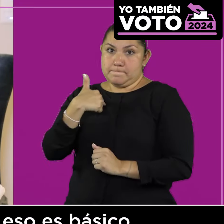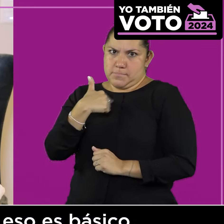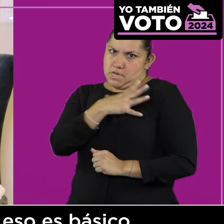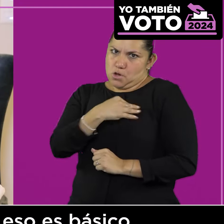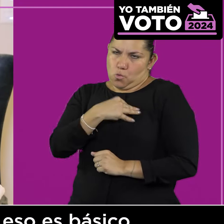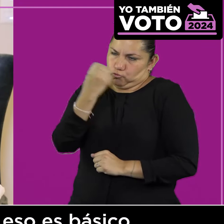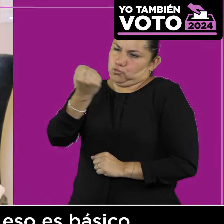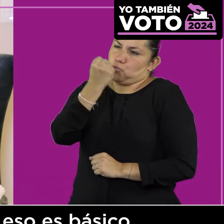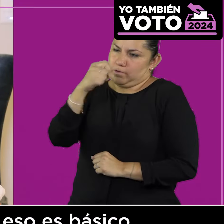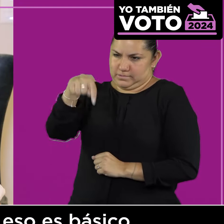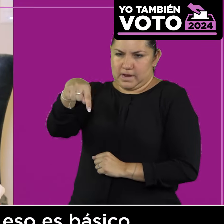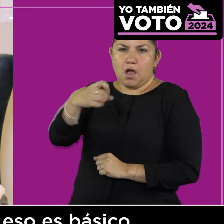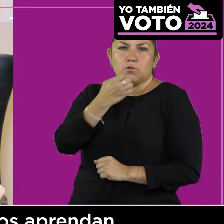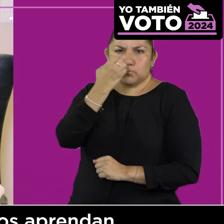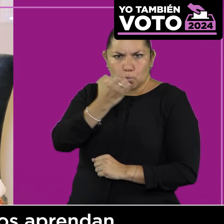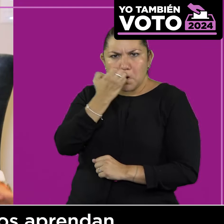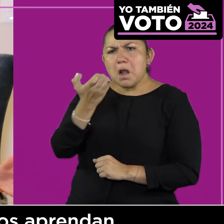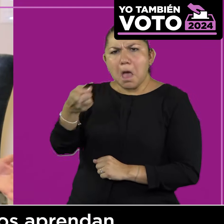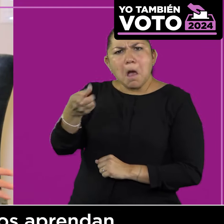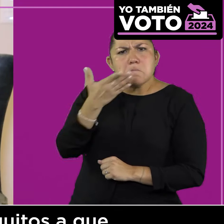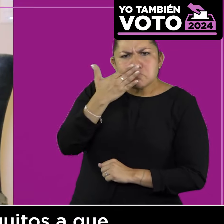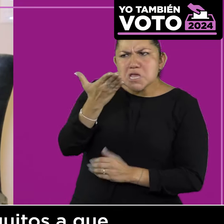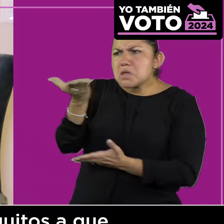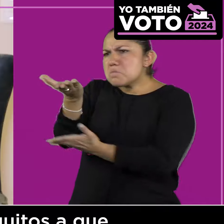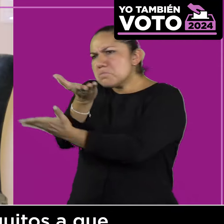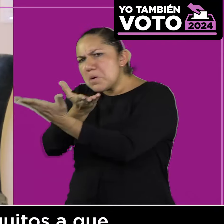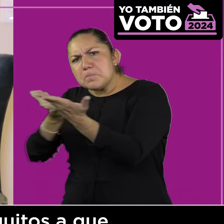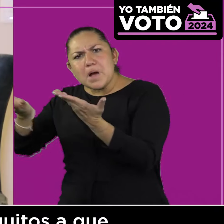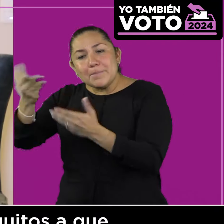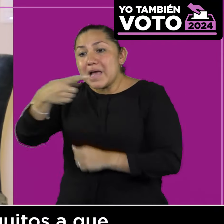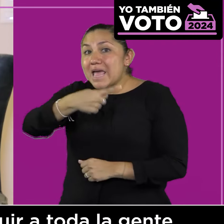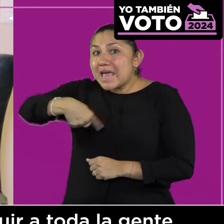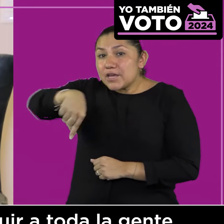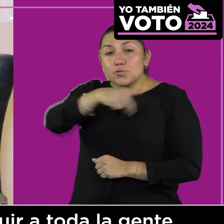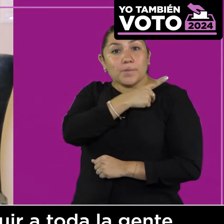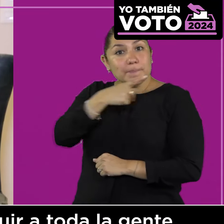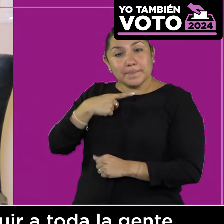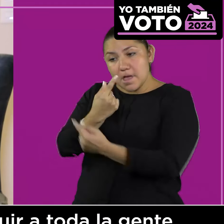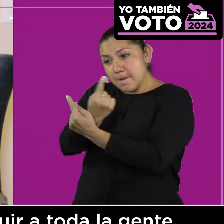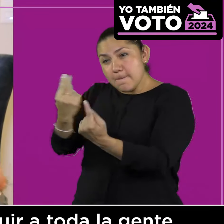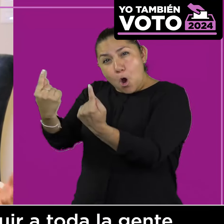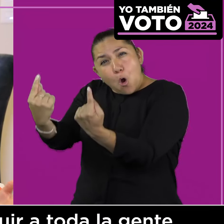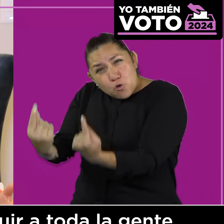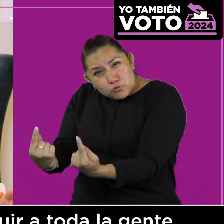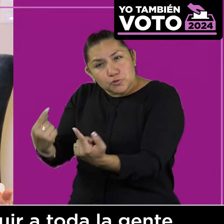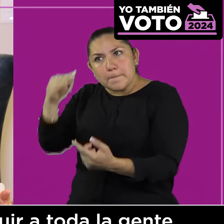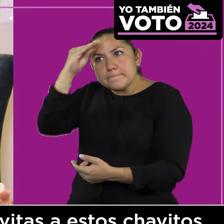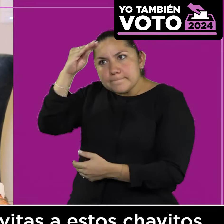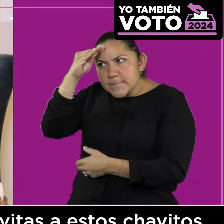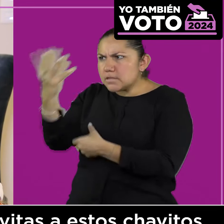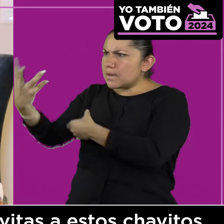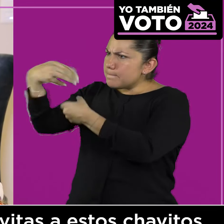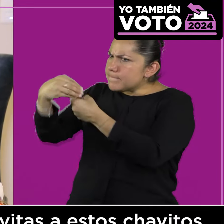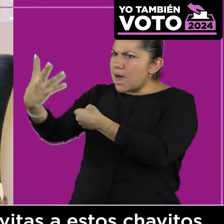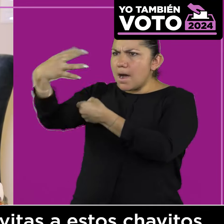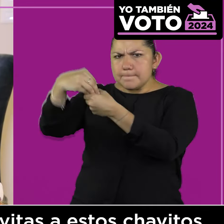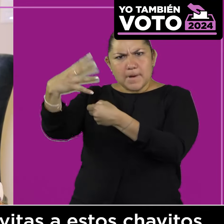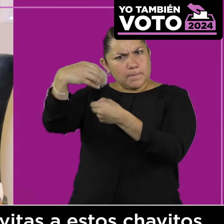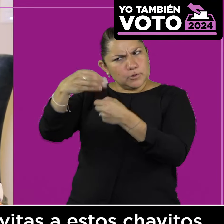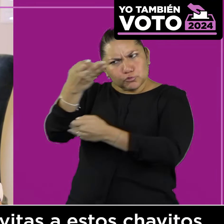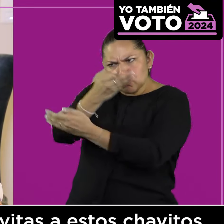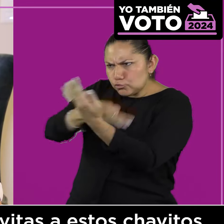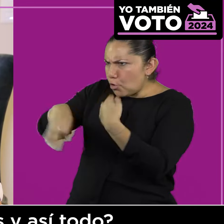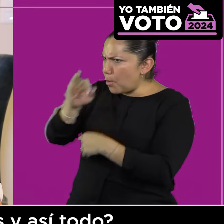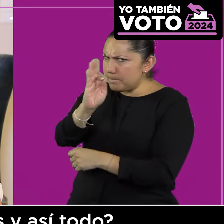niños y yo creo que eso es básico que los niños aprendan desde chiquitos a que tenemos que incluir a toda la gente y como mamá Tú